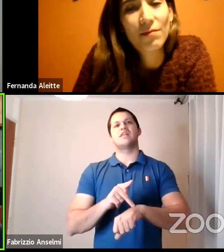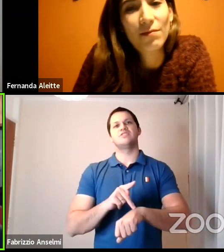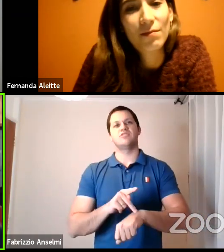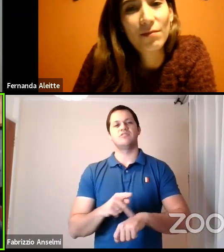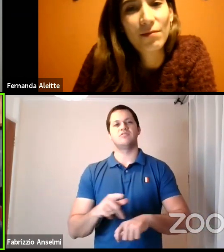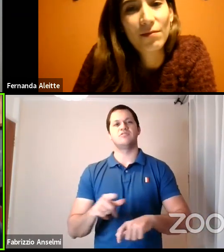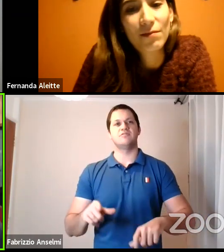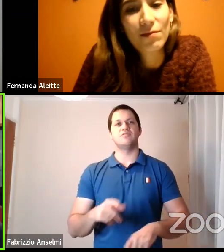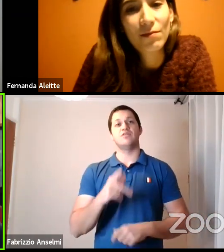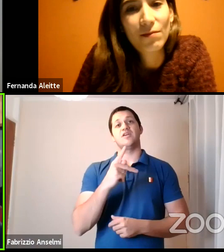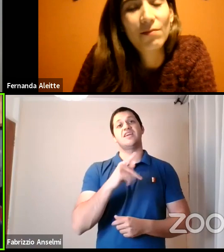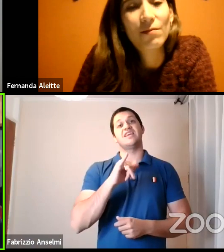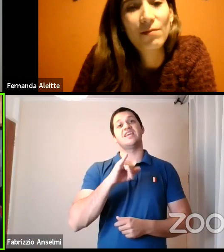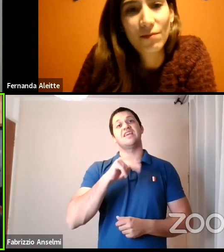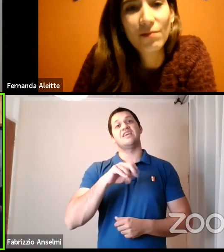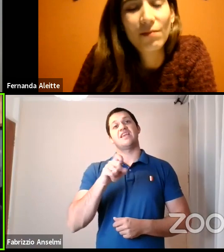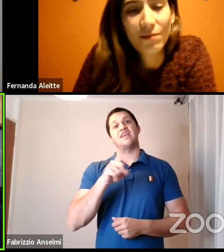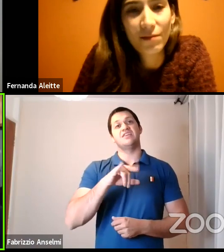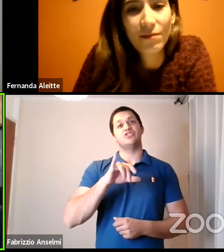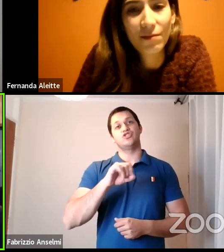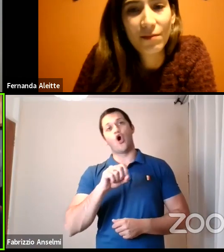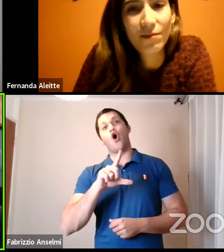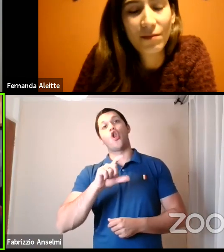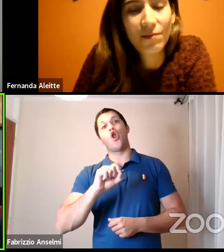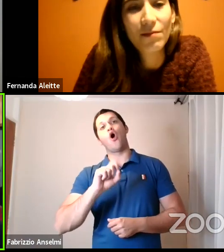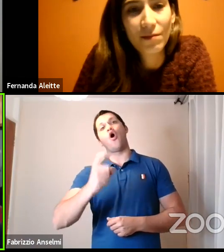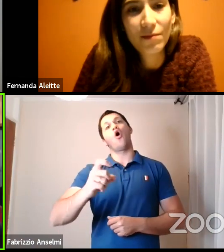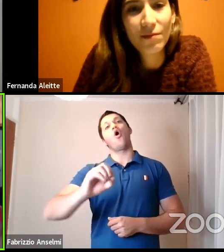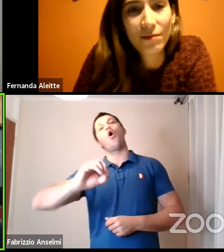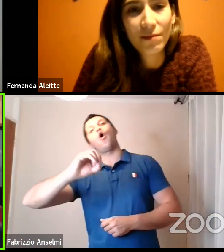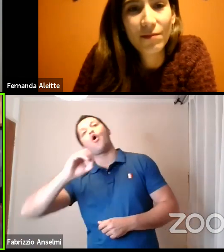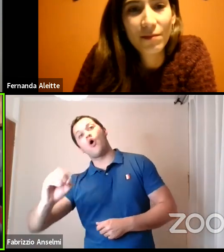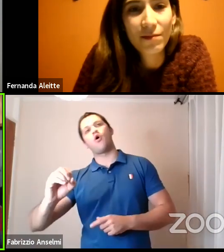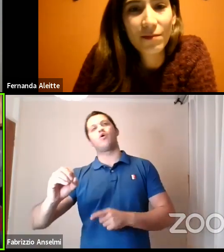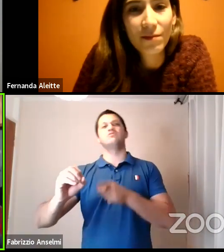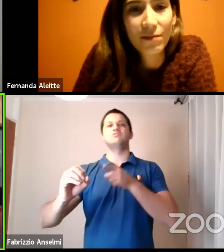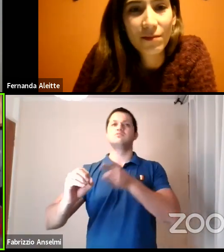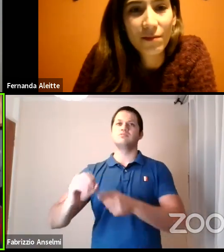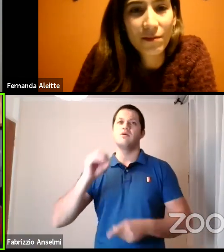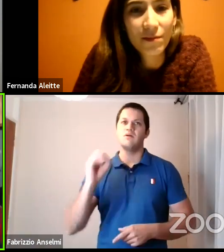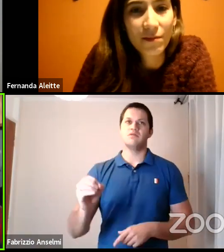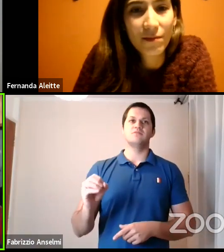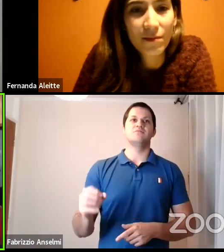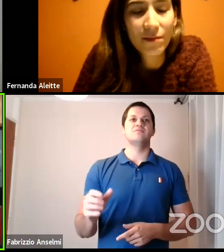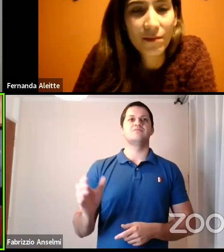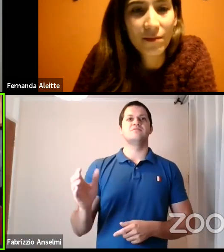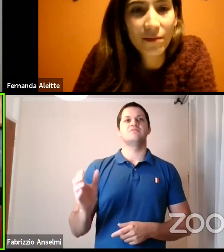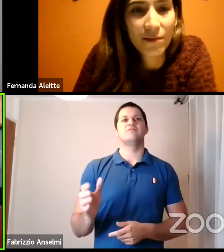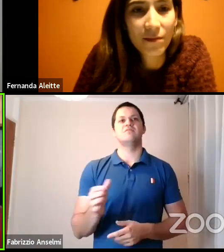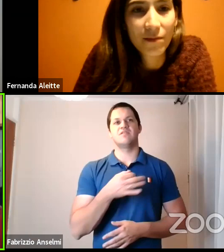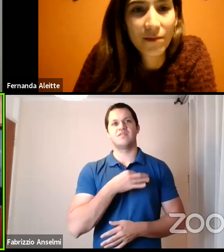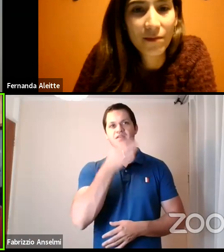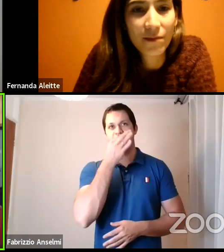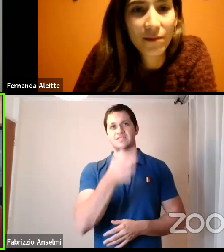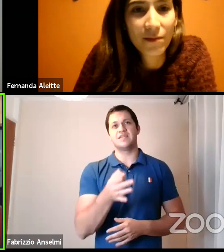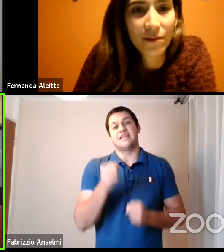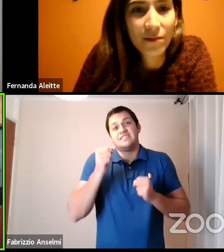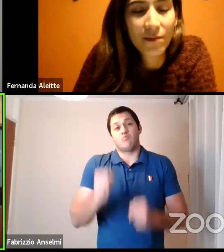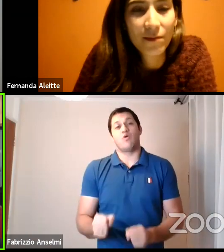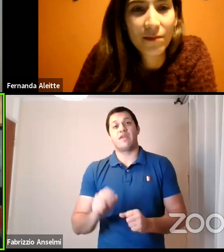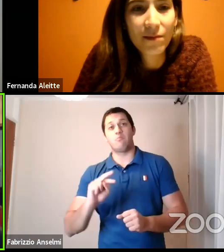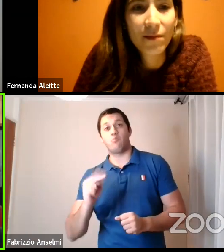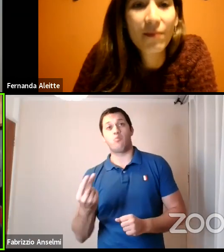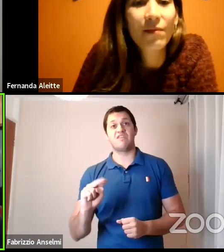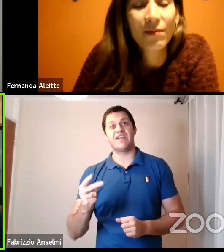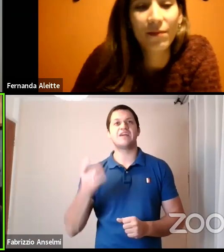título es kinesiólogo, nació así en el año 47. Eso es, el que se haya la posibilidad de modificación es un logro de esta